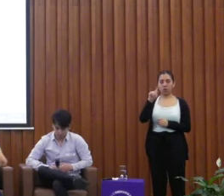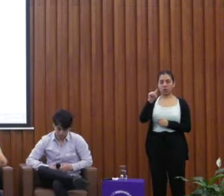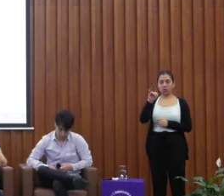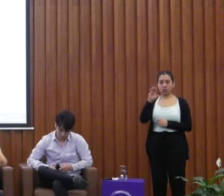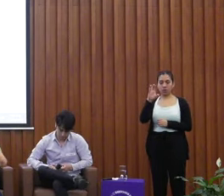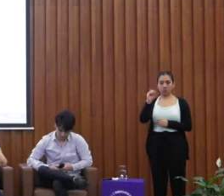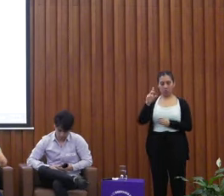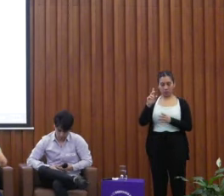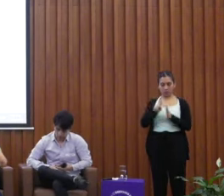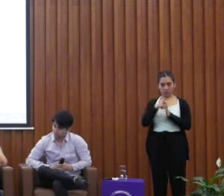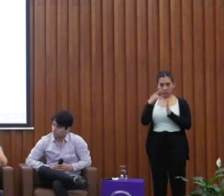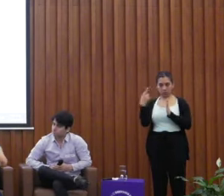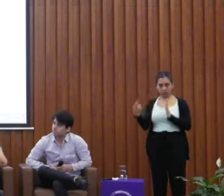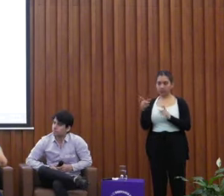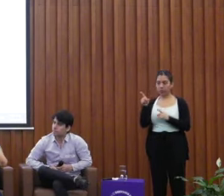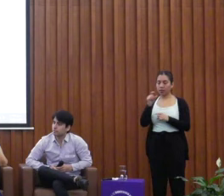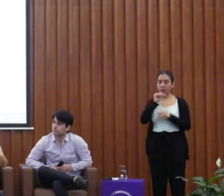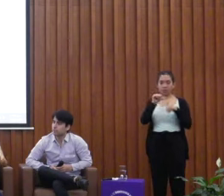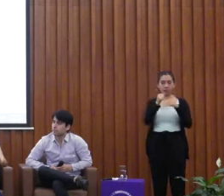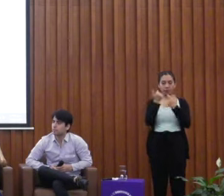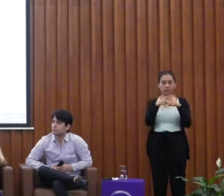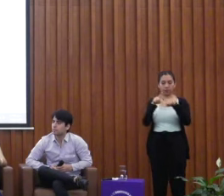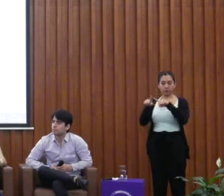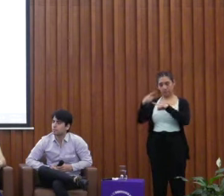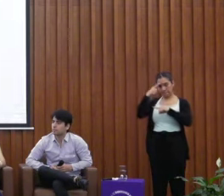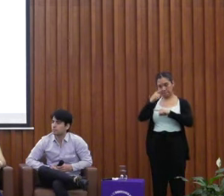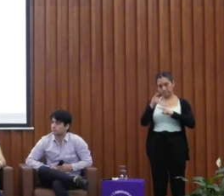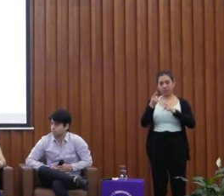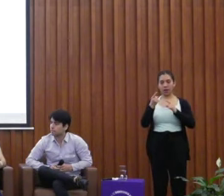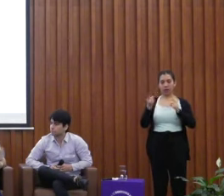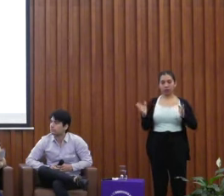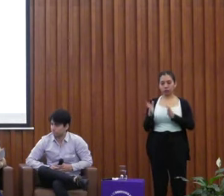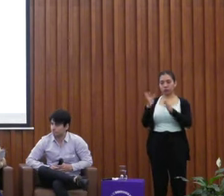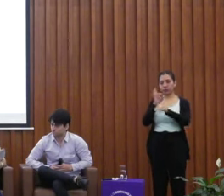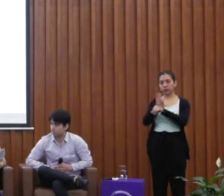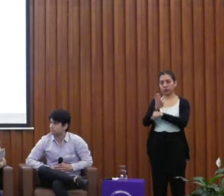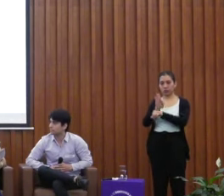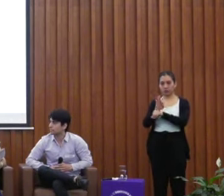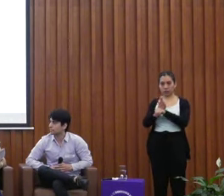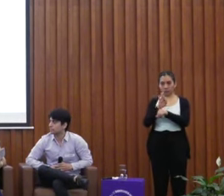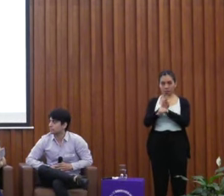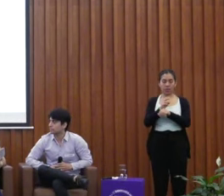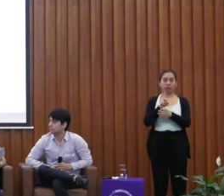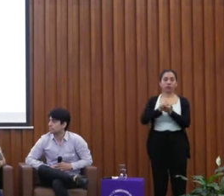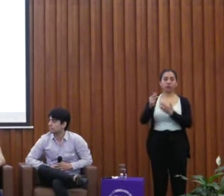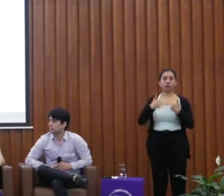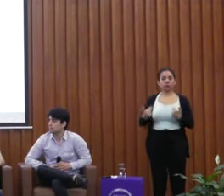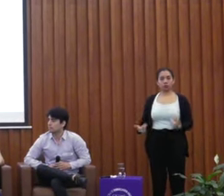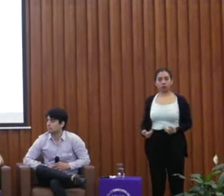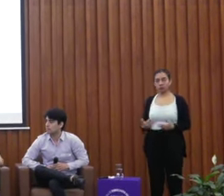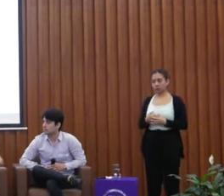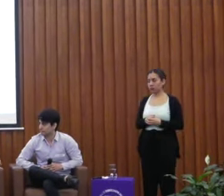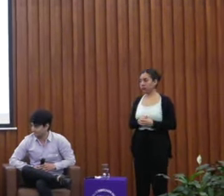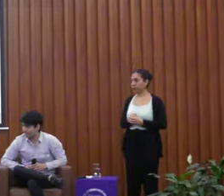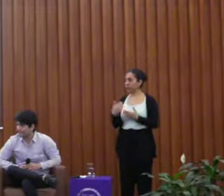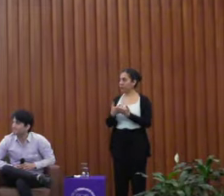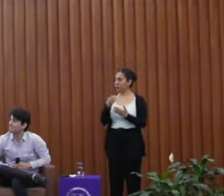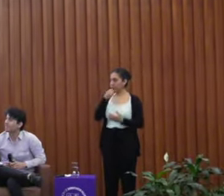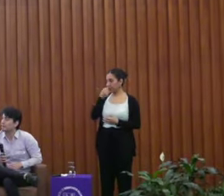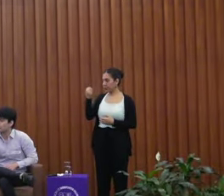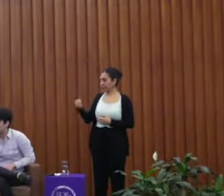civil que promueve la defensa de los derechos humanos en México. Y con ello, pues, le doy la palabra para la presentación de